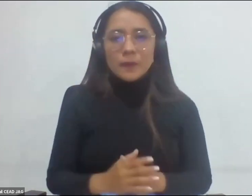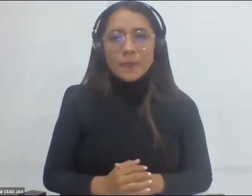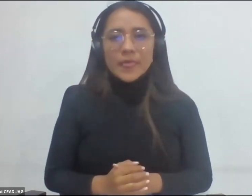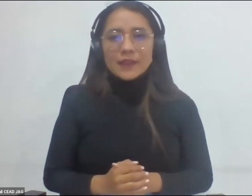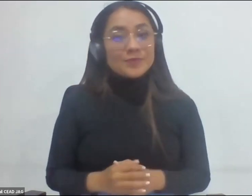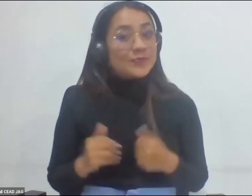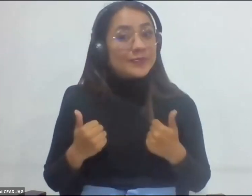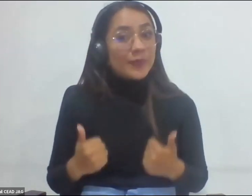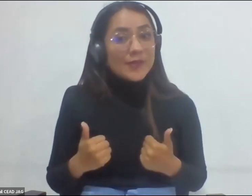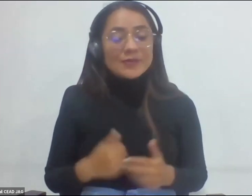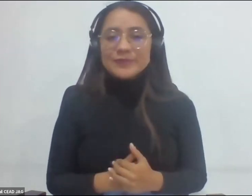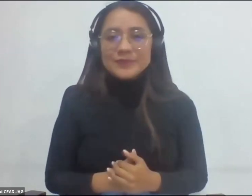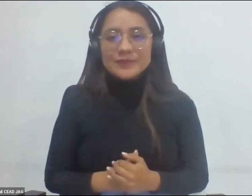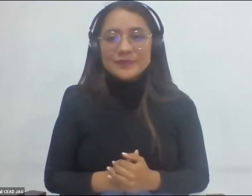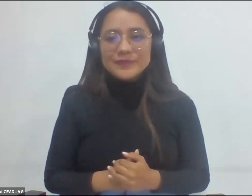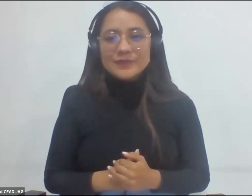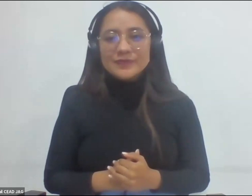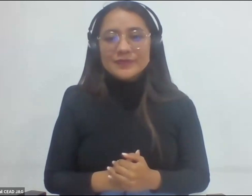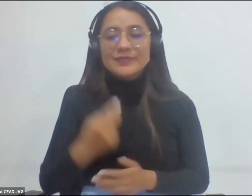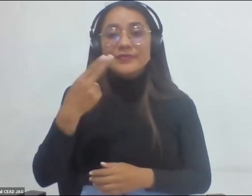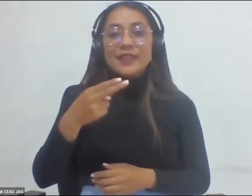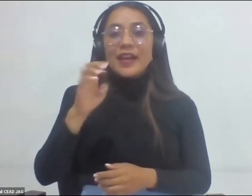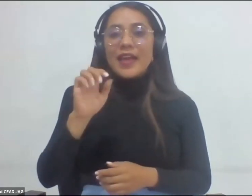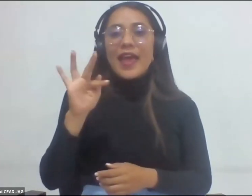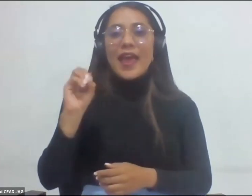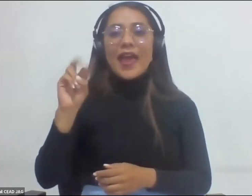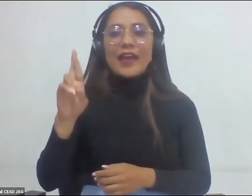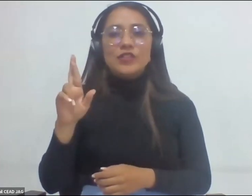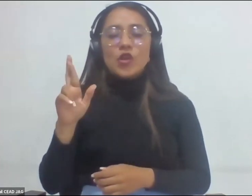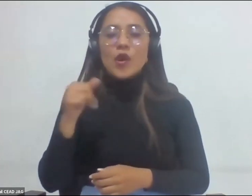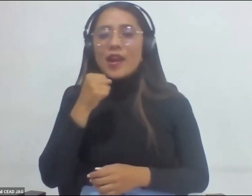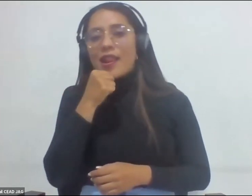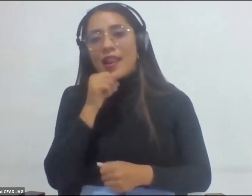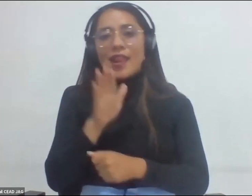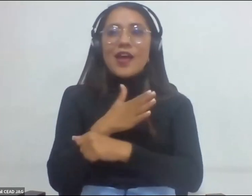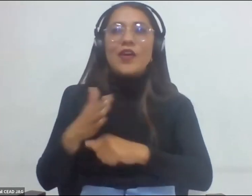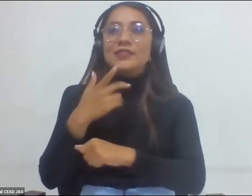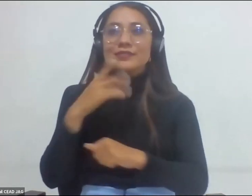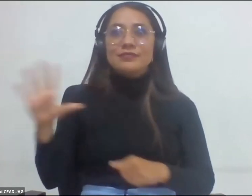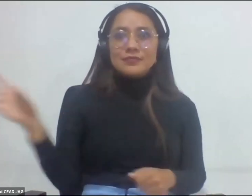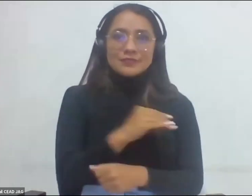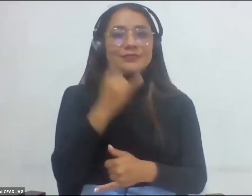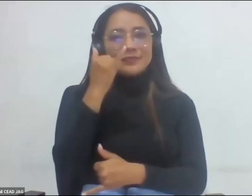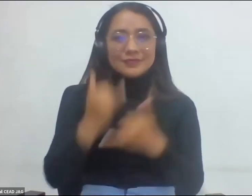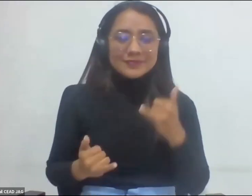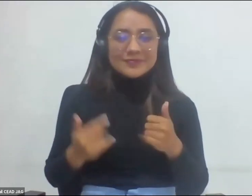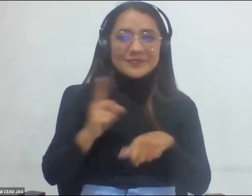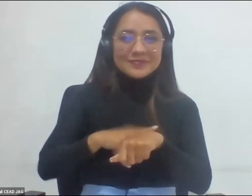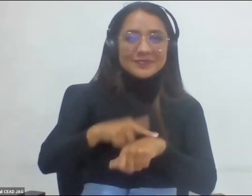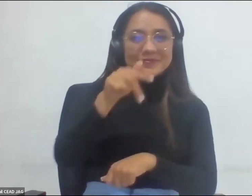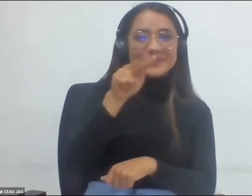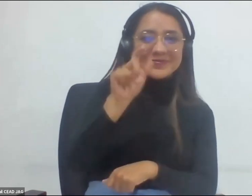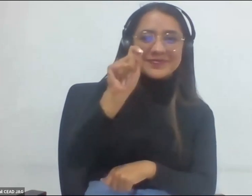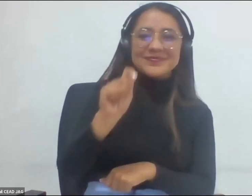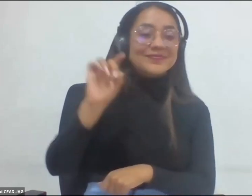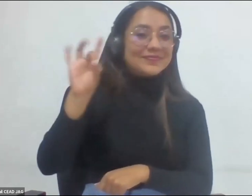bueno Dice Héctor Lavoe que todo tiene su final así es tenemos las doce y quince del mediodía